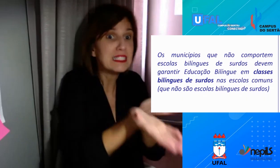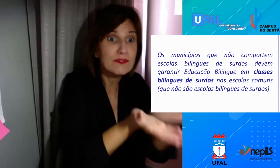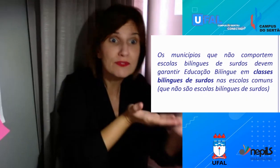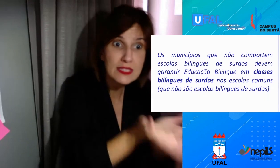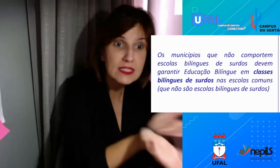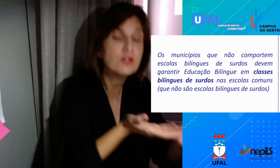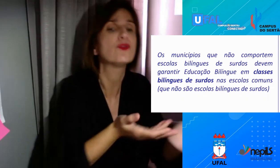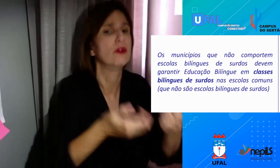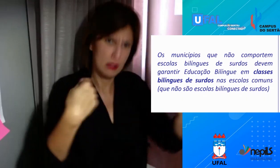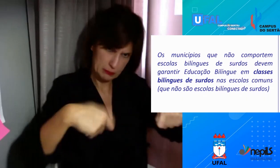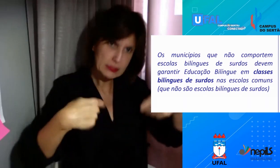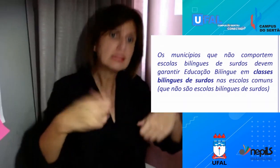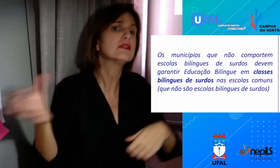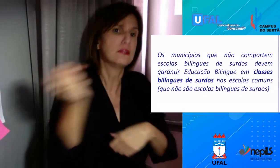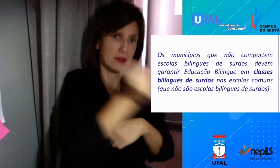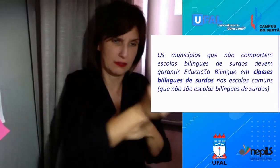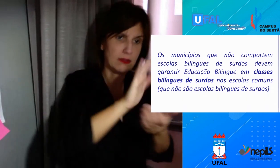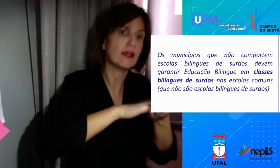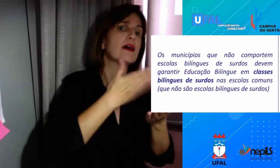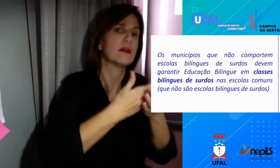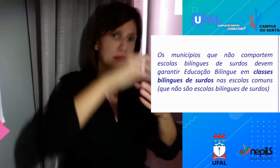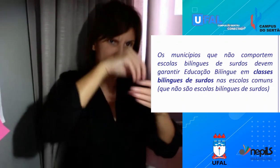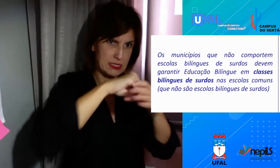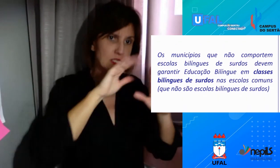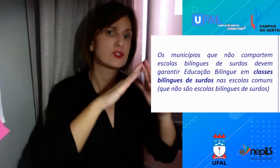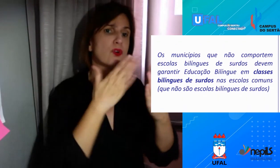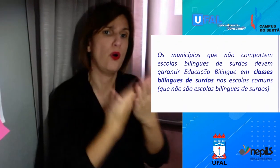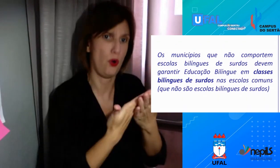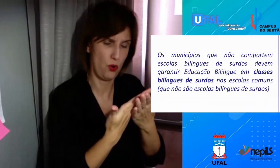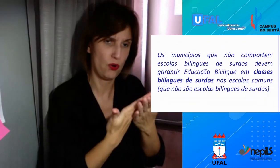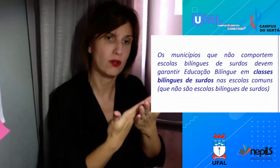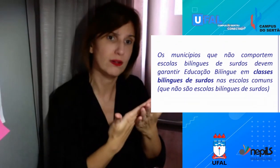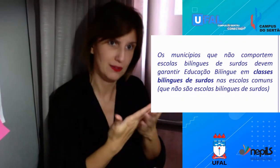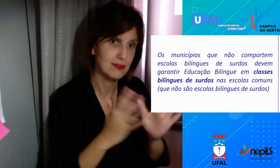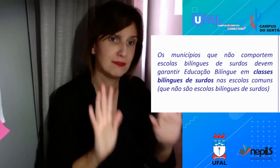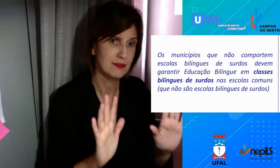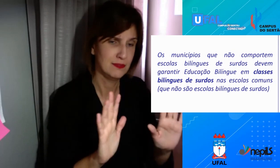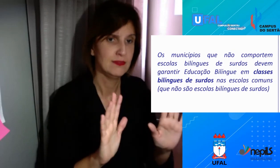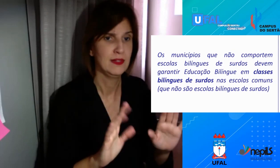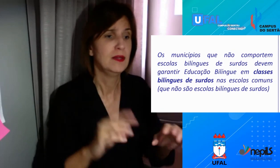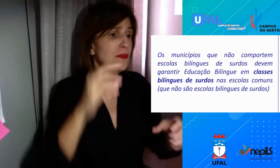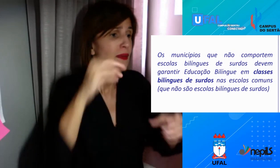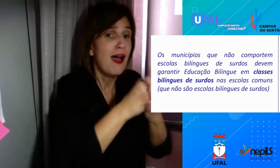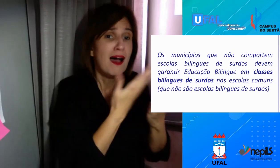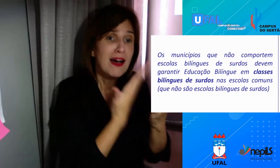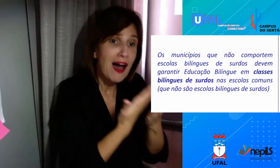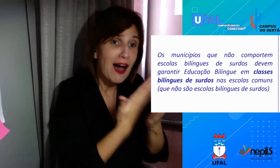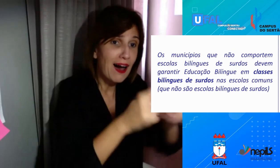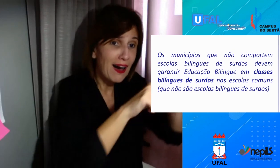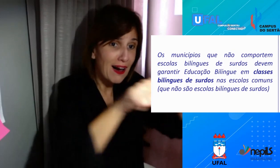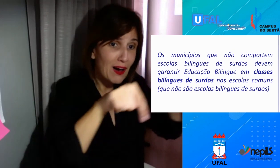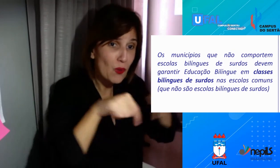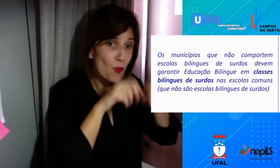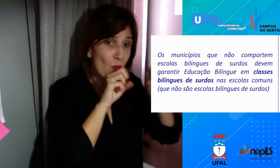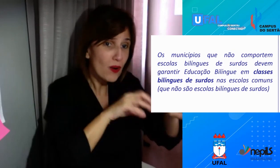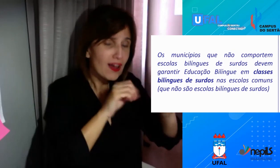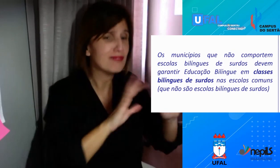direta entre o educador e seus alunos. Em momentos de mediação, sim, os intérpretes são profissionais importantes